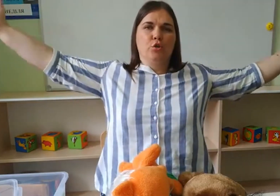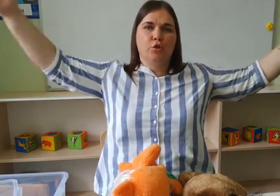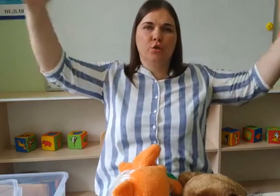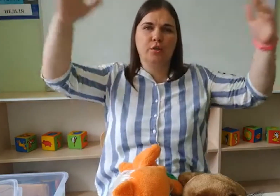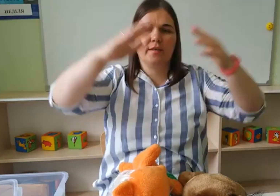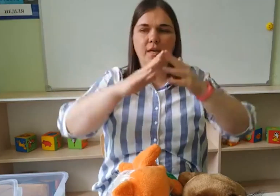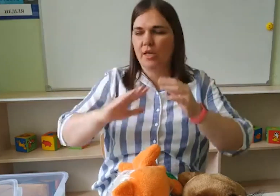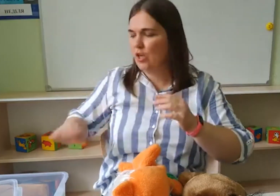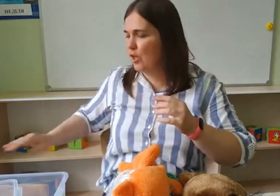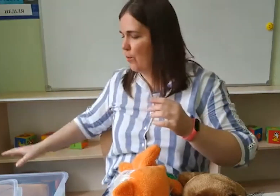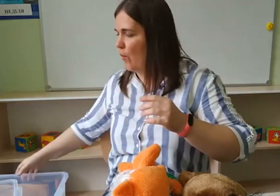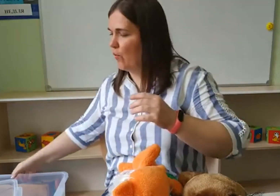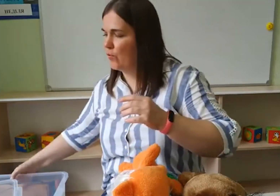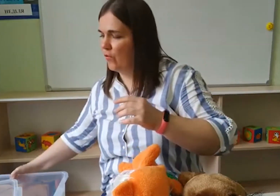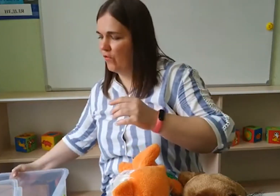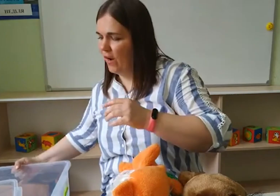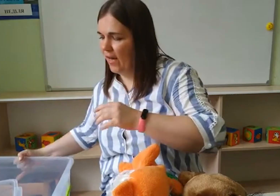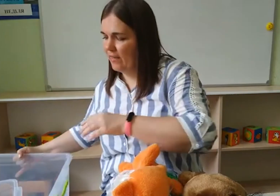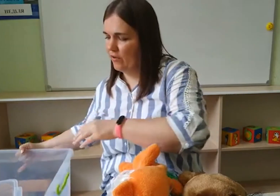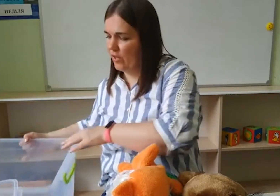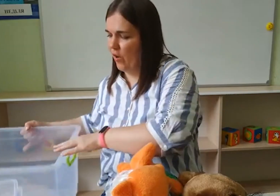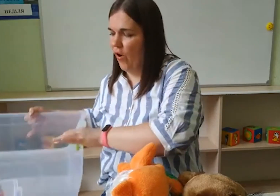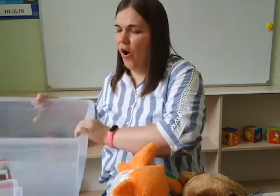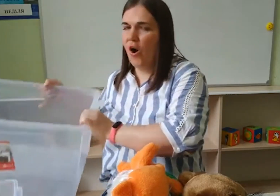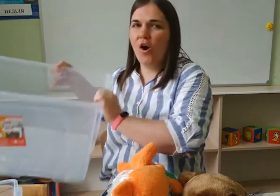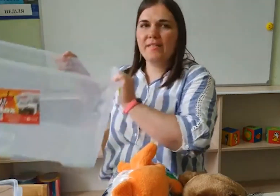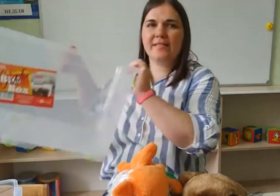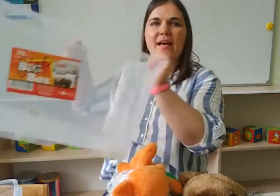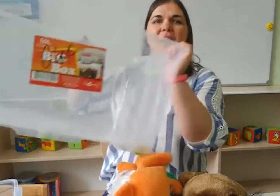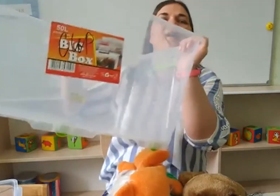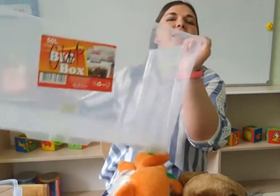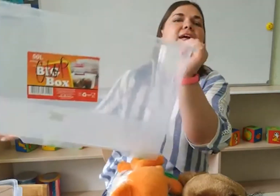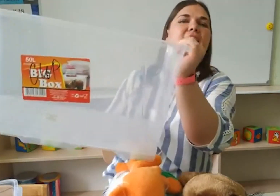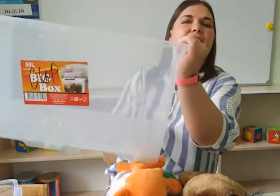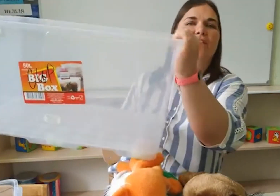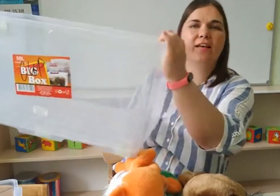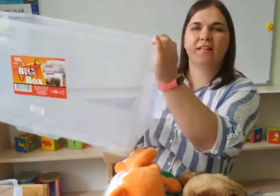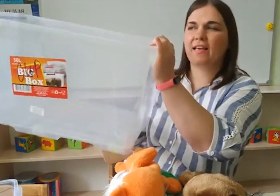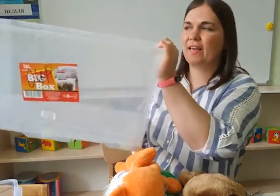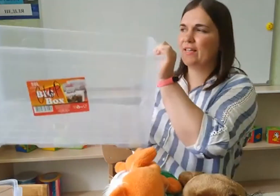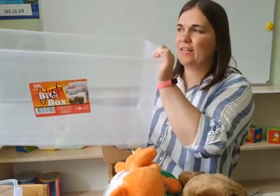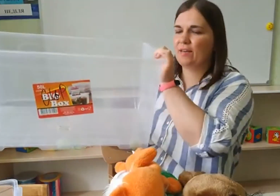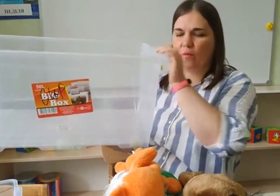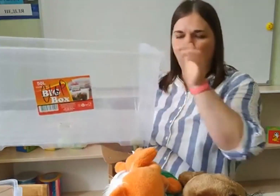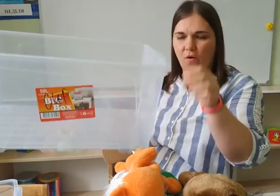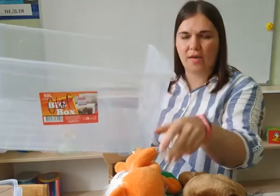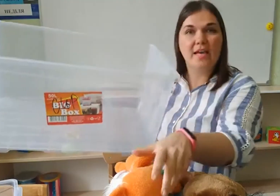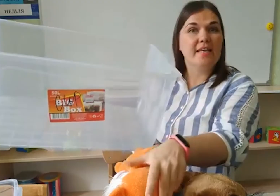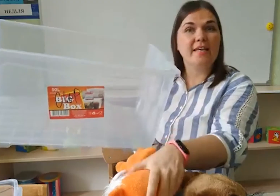великий. І побудували вони ось такий великий теремок. І